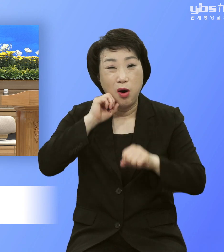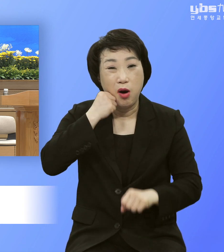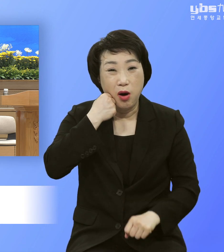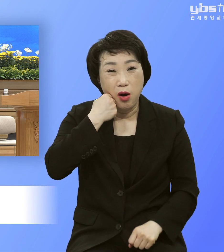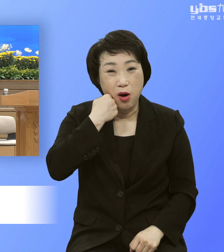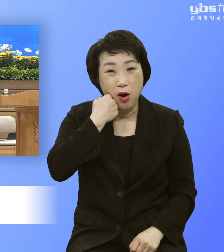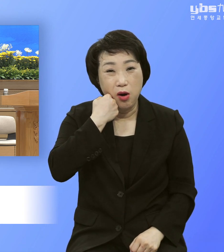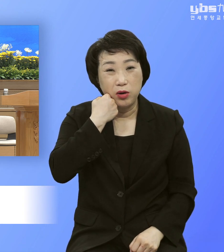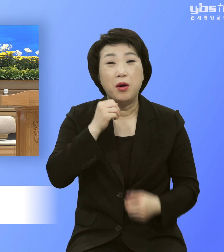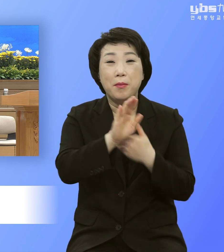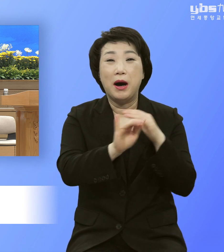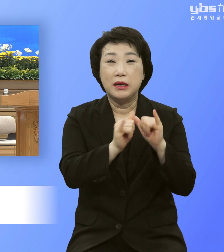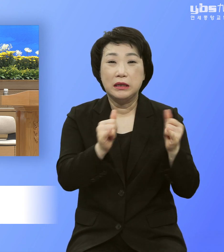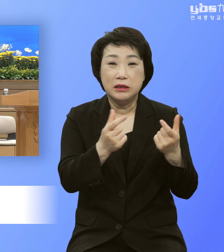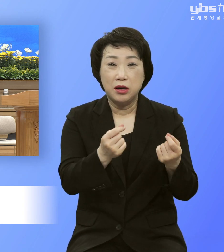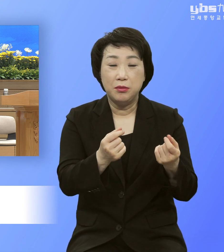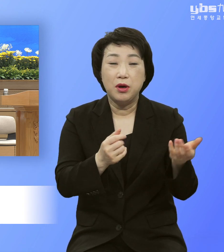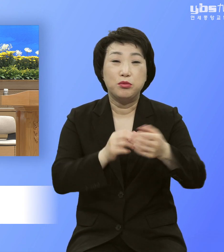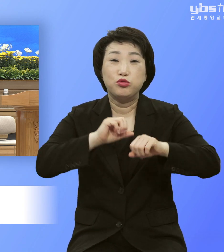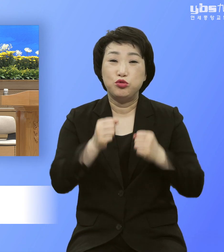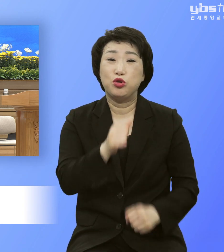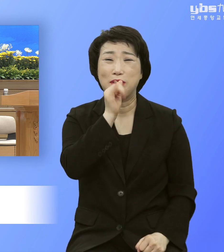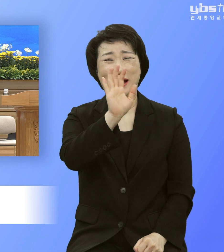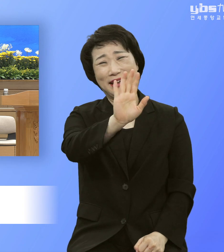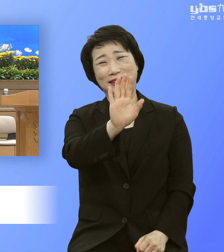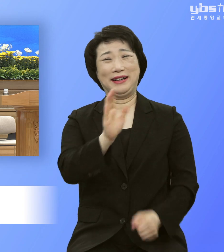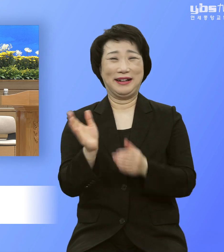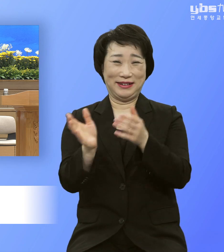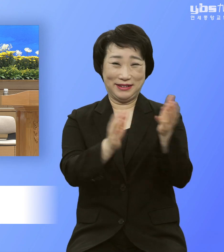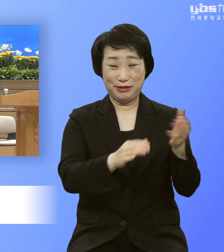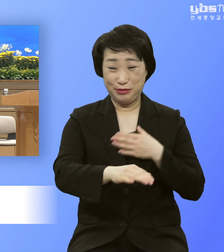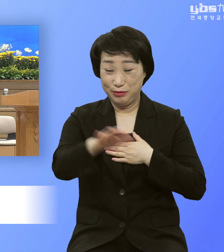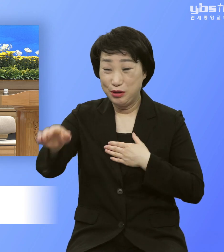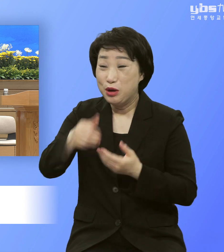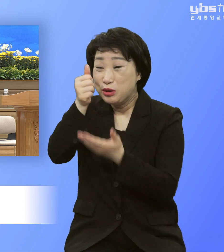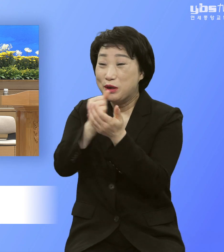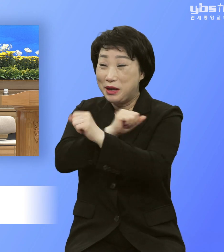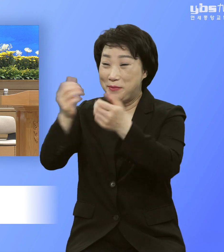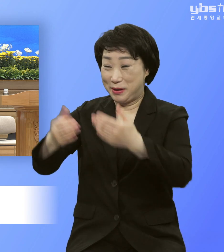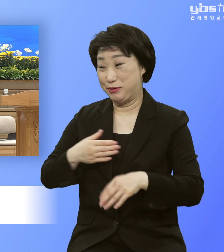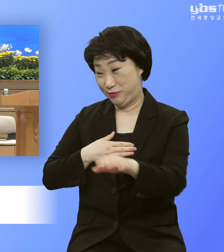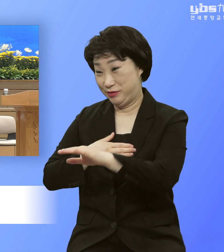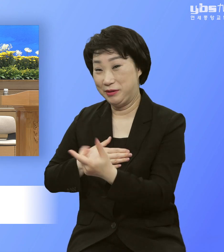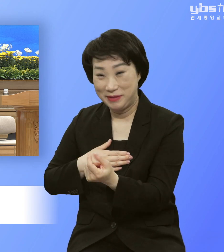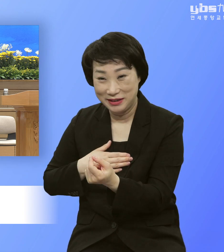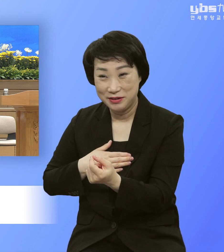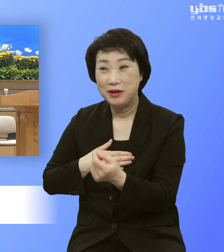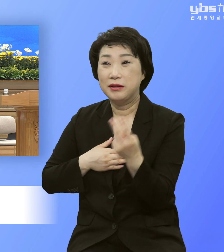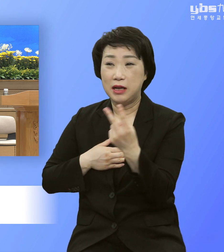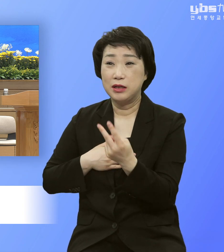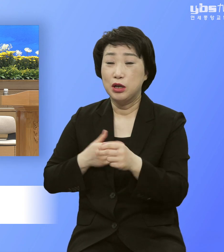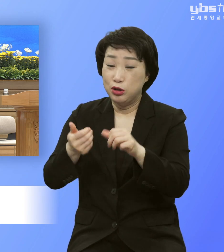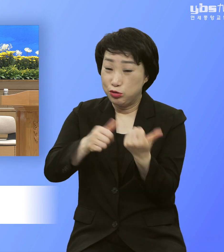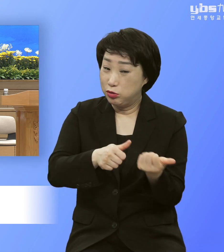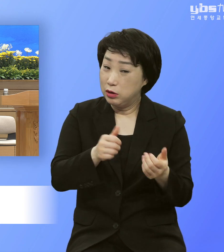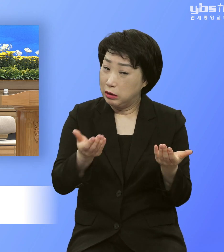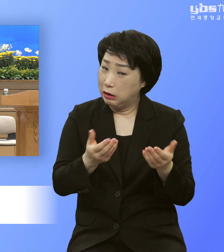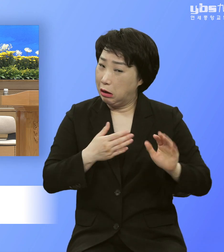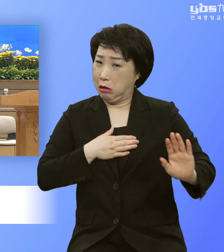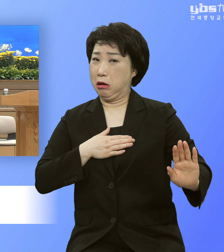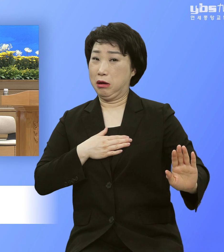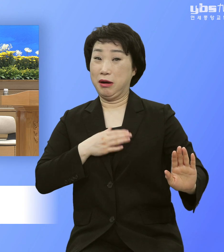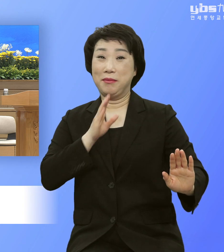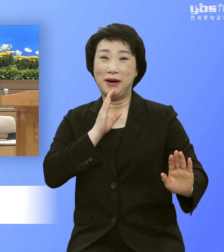억지로 바리새인들처럼 이렇게 순종하는 것이 아니라 우리는 죄사함 받았기 때문에 다시는 죽을 짓을